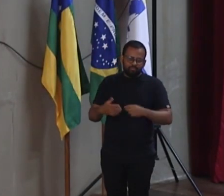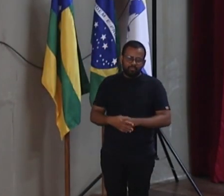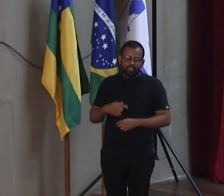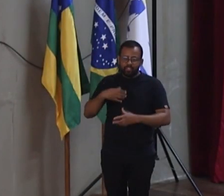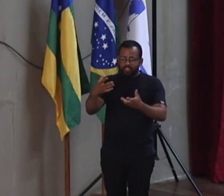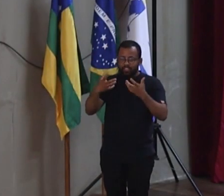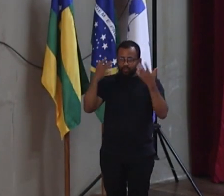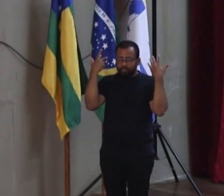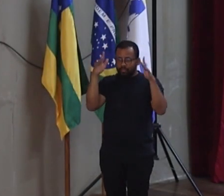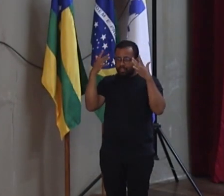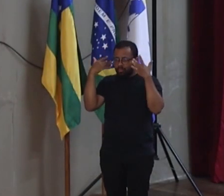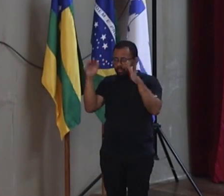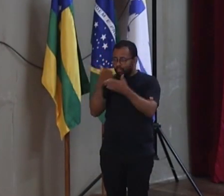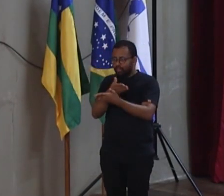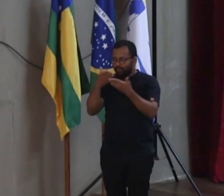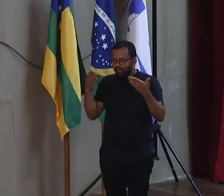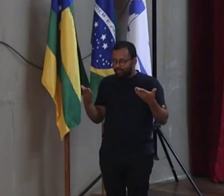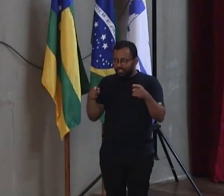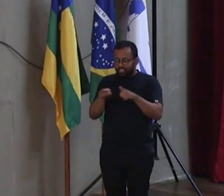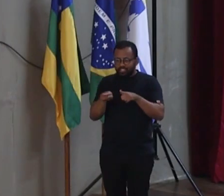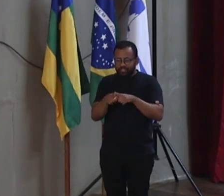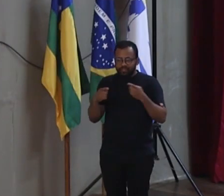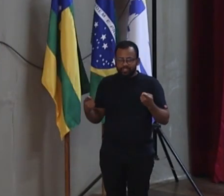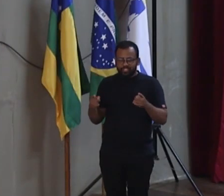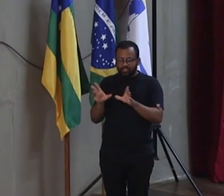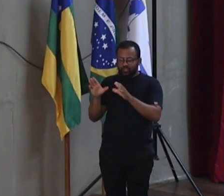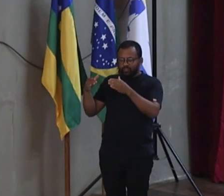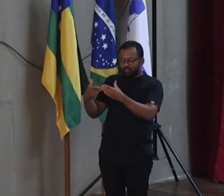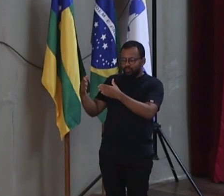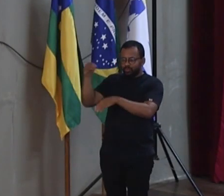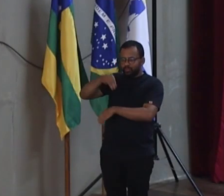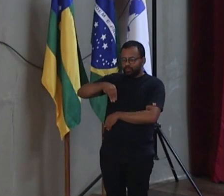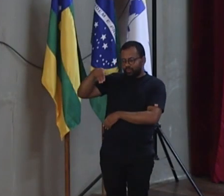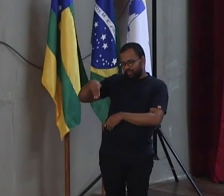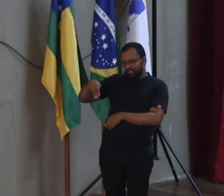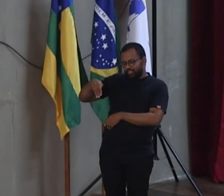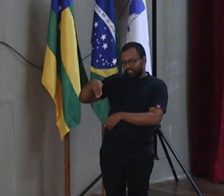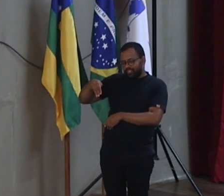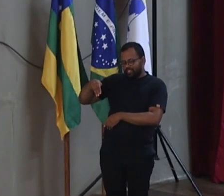Eu queria parabenizar a todos, então, incluindo a equipe de monitores.